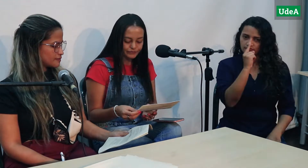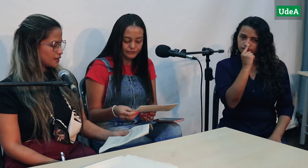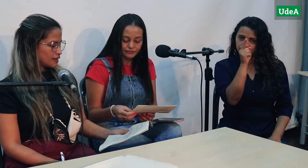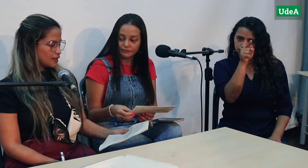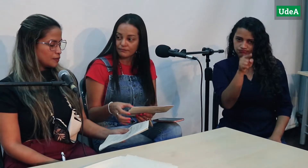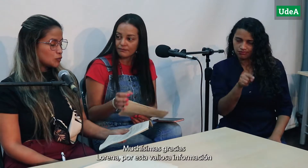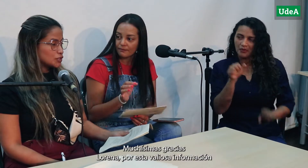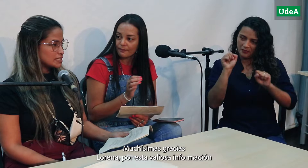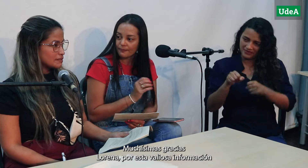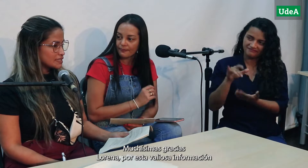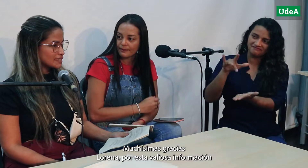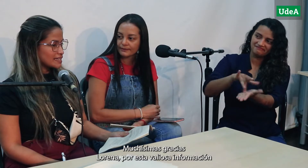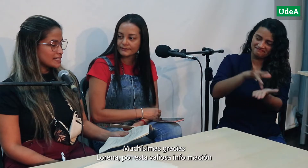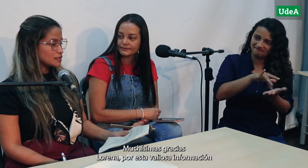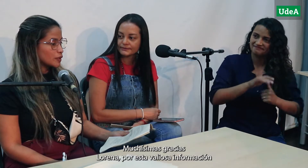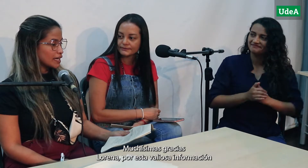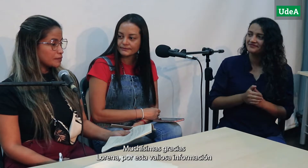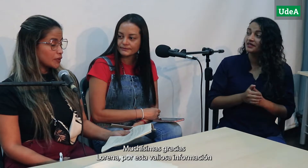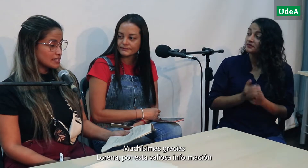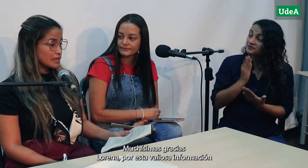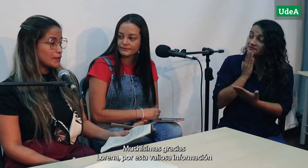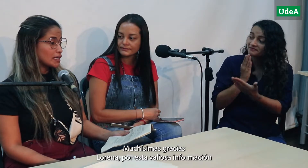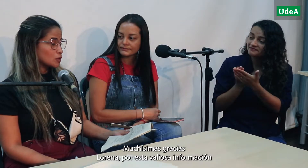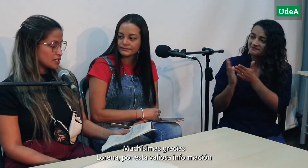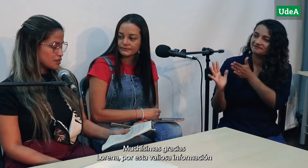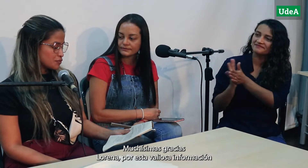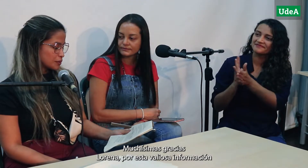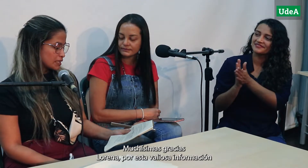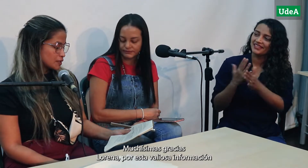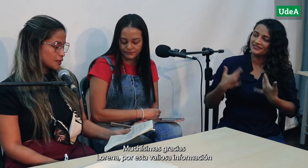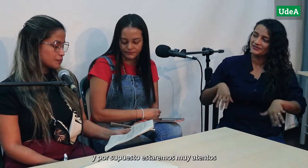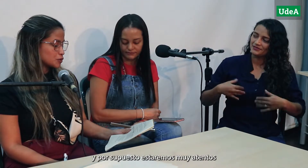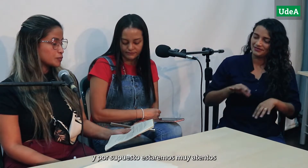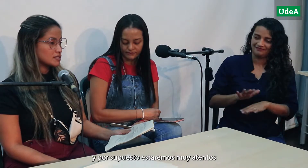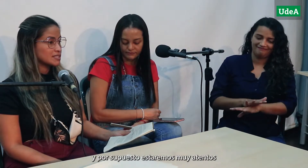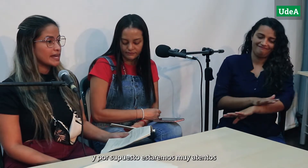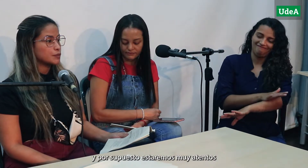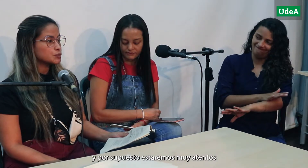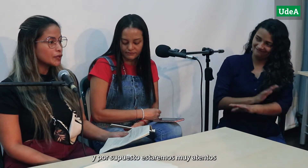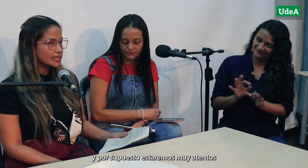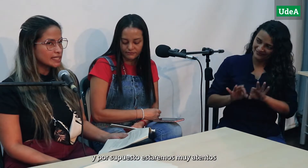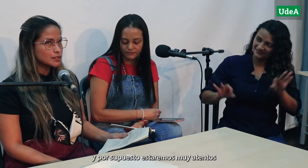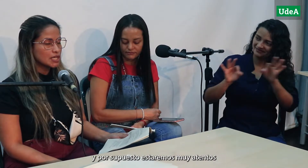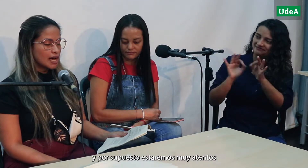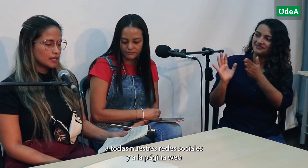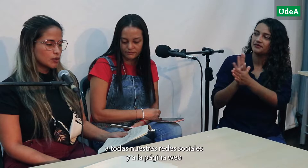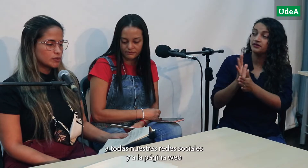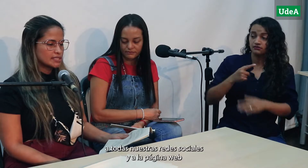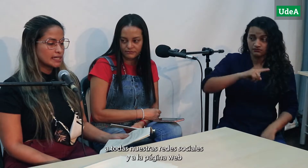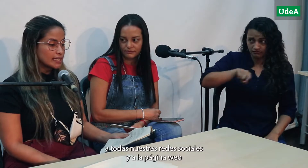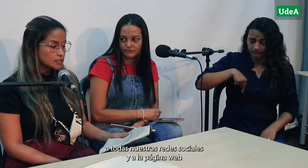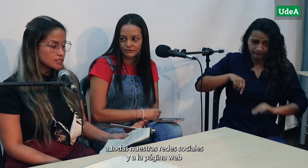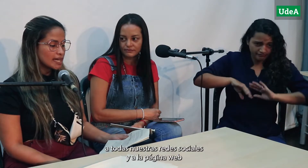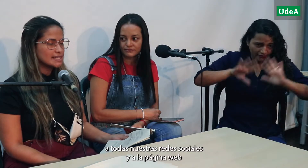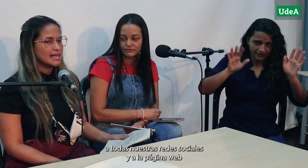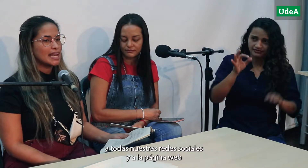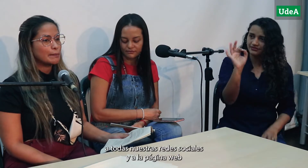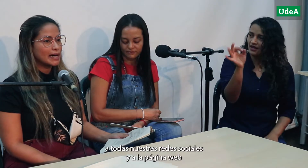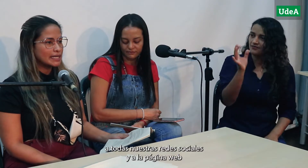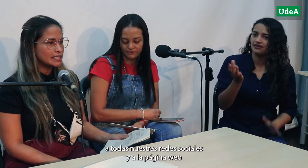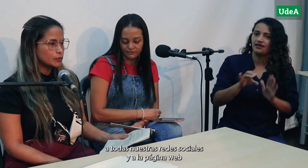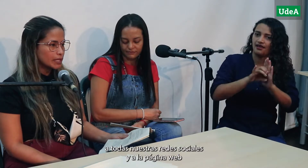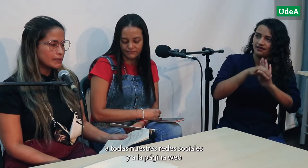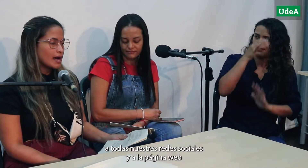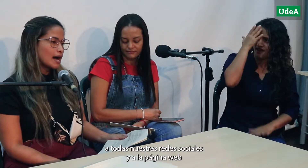acompañen. Muchísimas gracias, Lorena, por esta valiosa información y por supuesto estaremos muy atentos a todas nuestras redes sociales y a